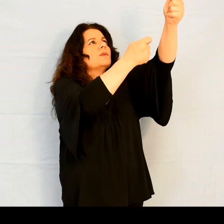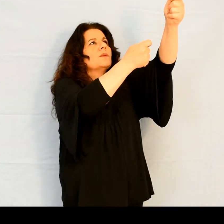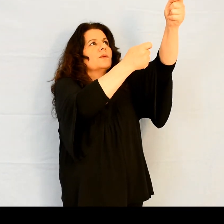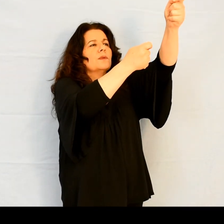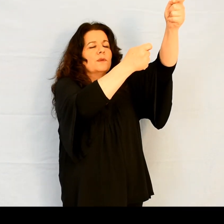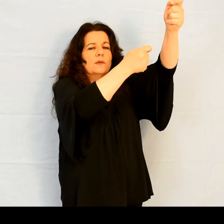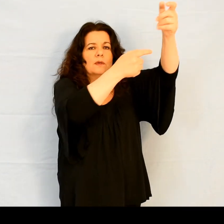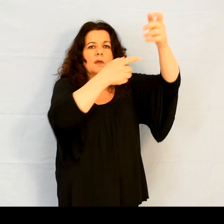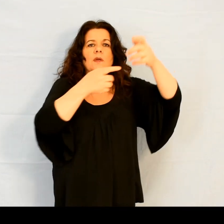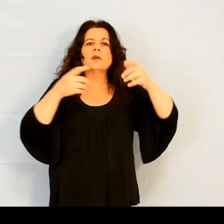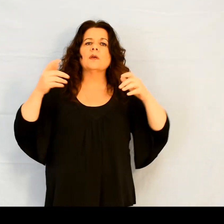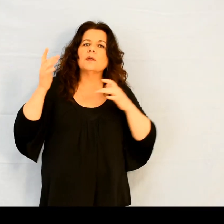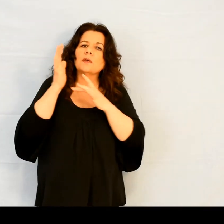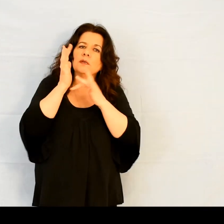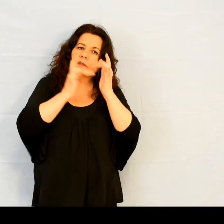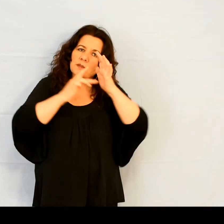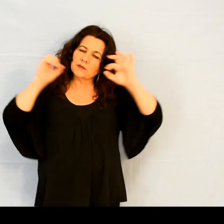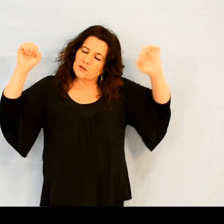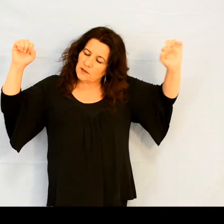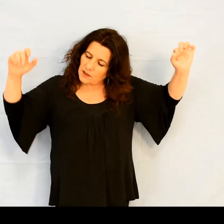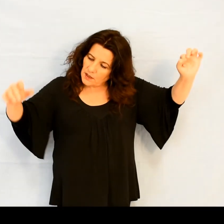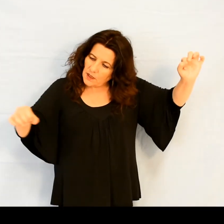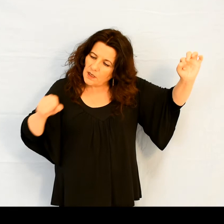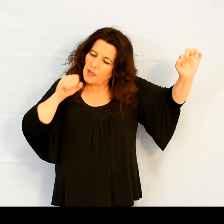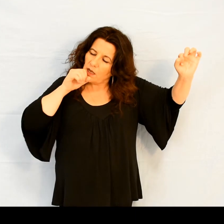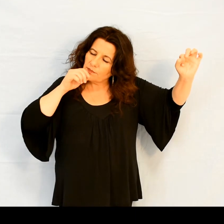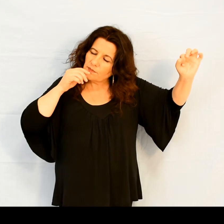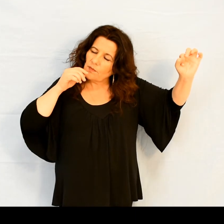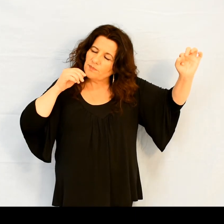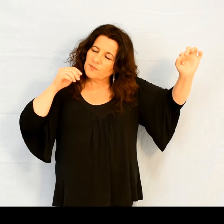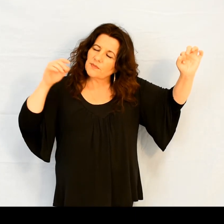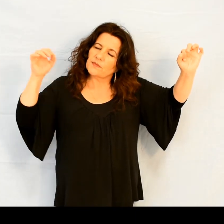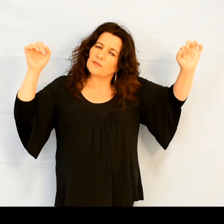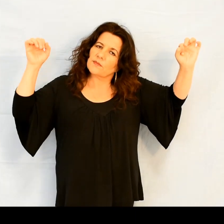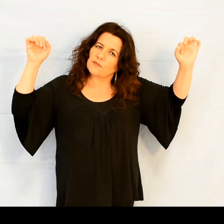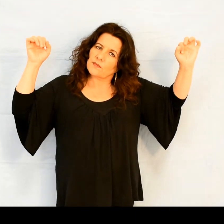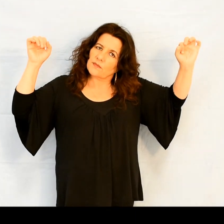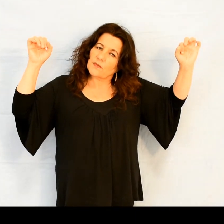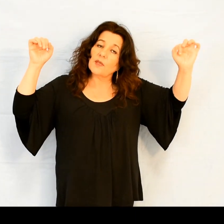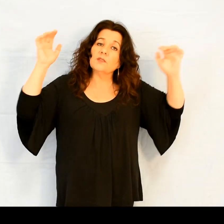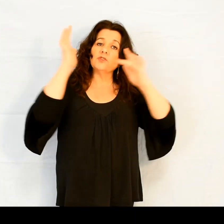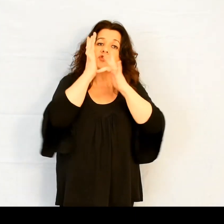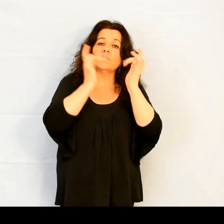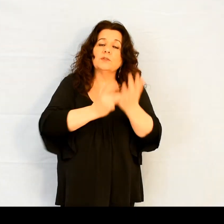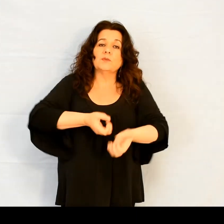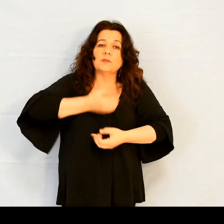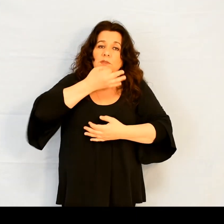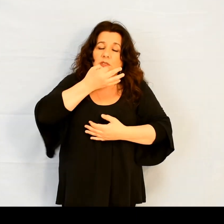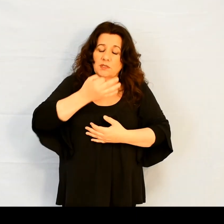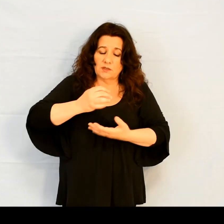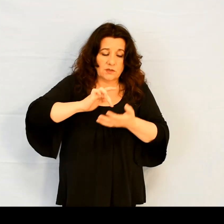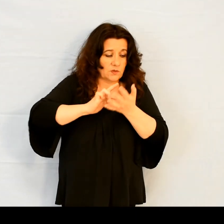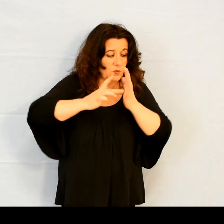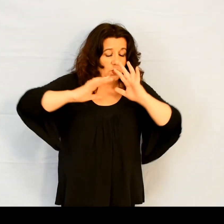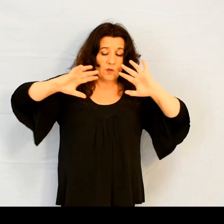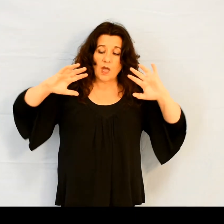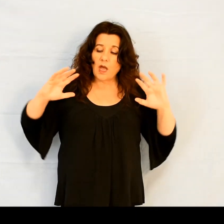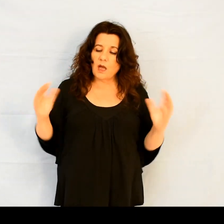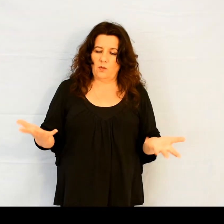Quand il eut pris le vinaigre, Jésus dit, « Tout est accompli. » Puis il